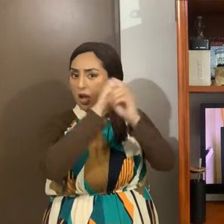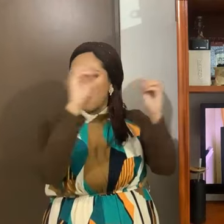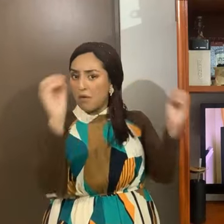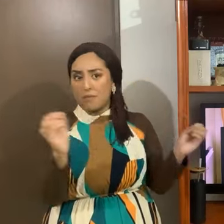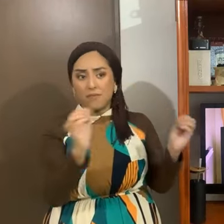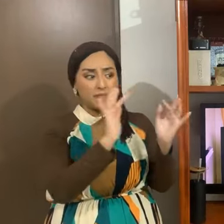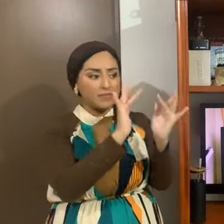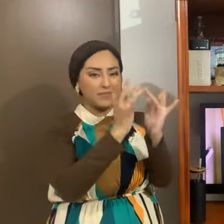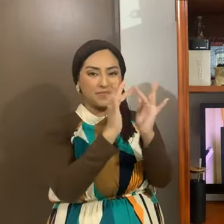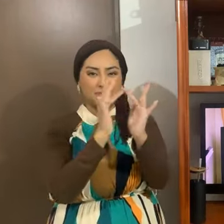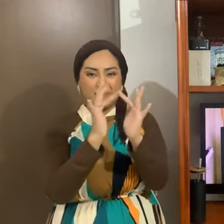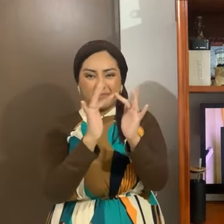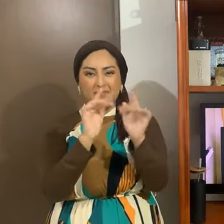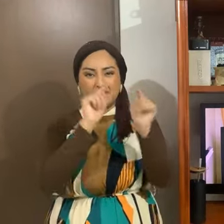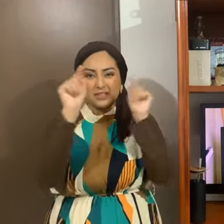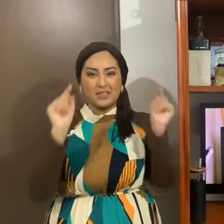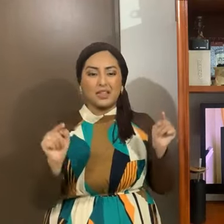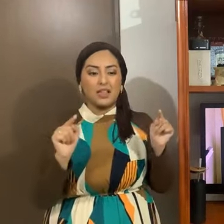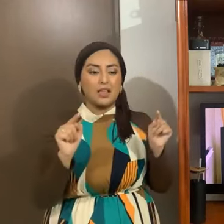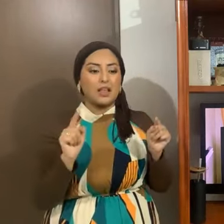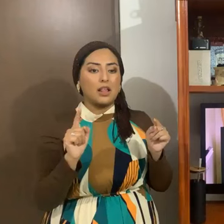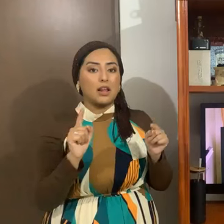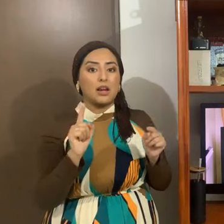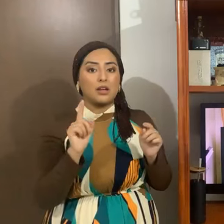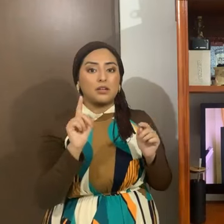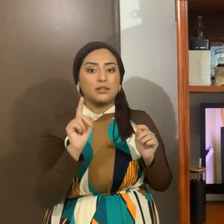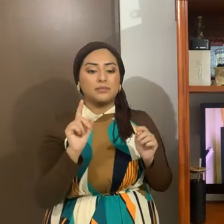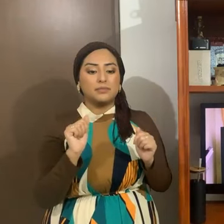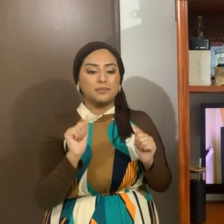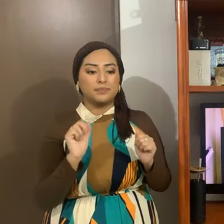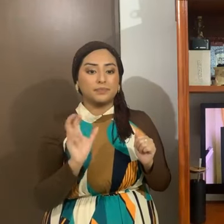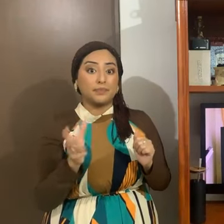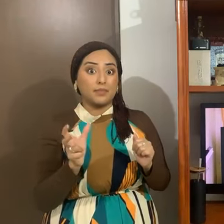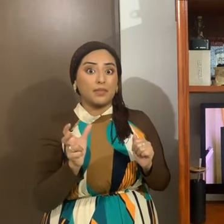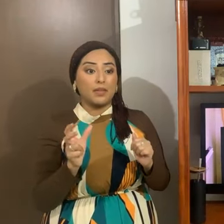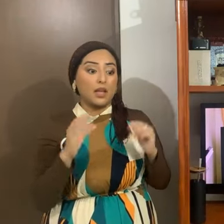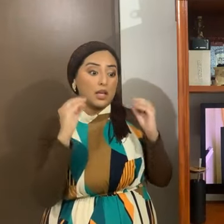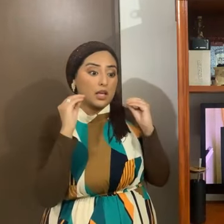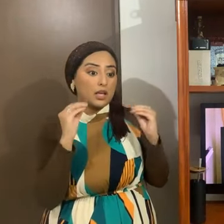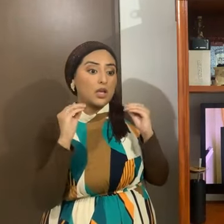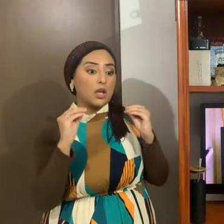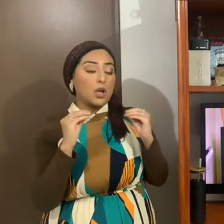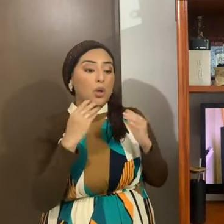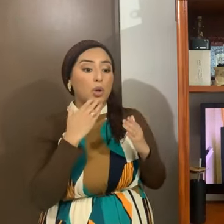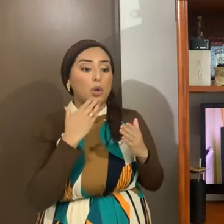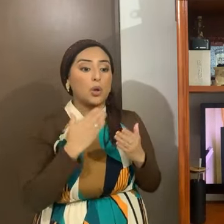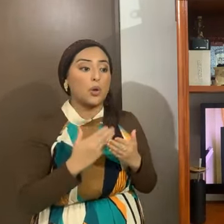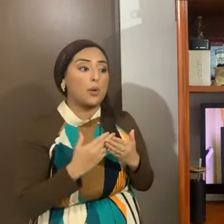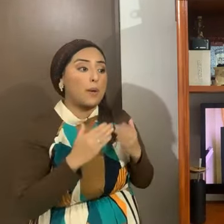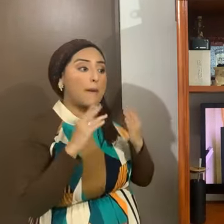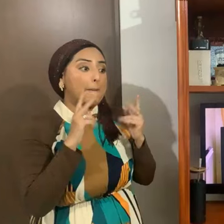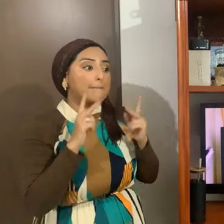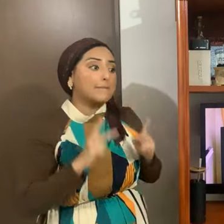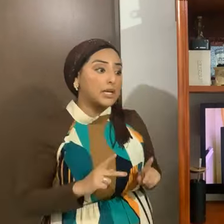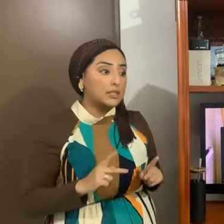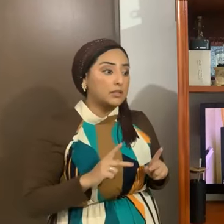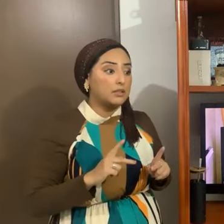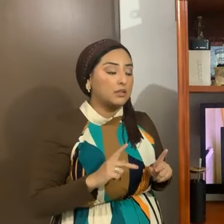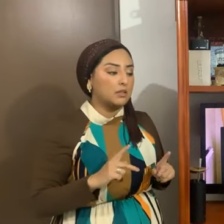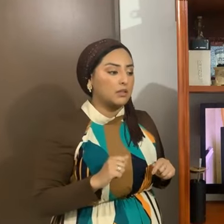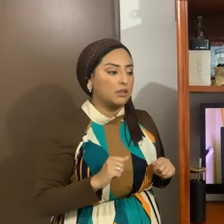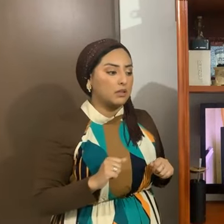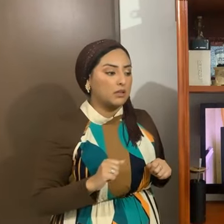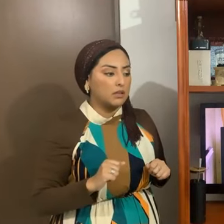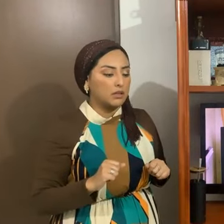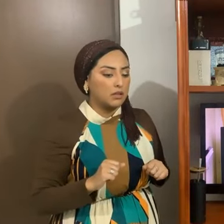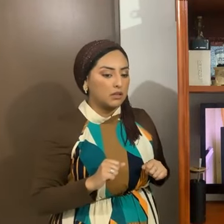sociales un canal que enseñe a ser una buena persona sin buscar o